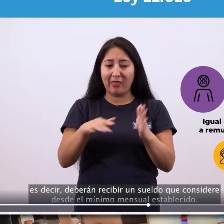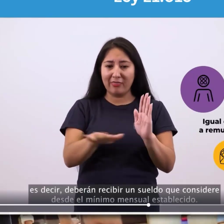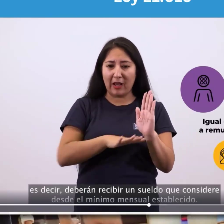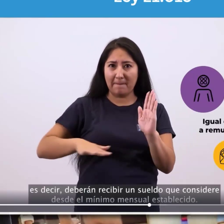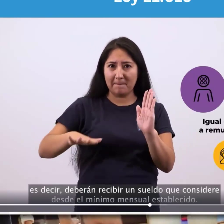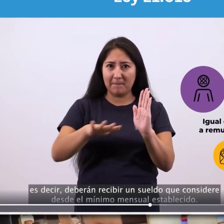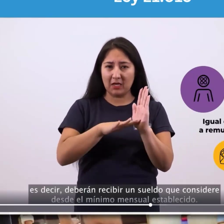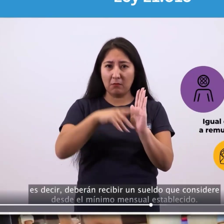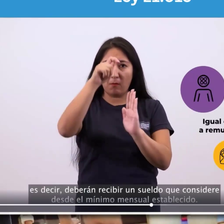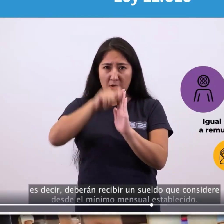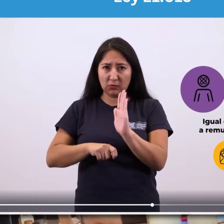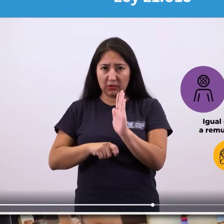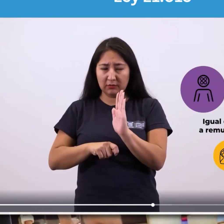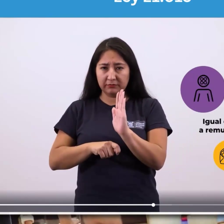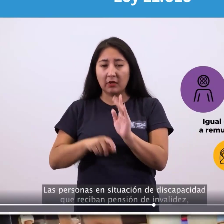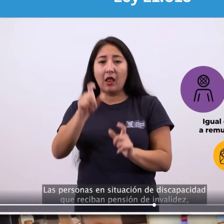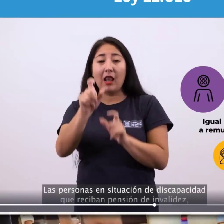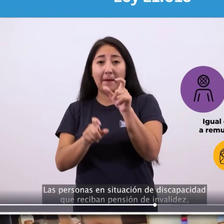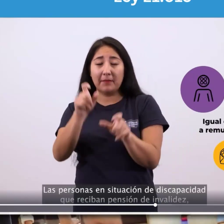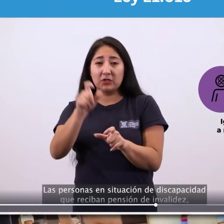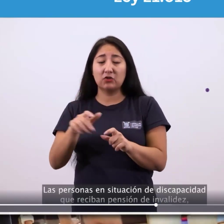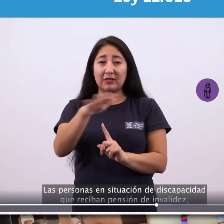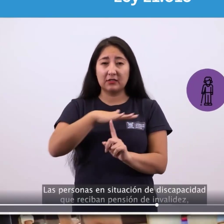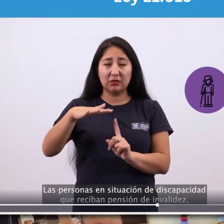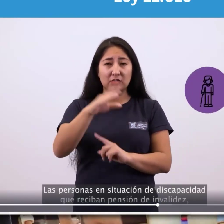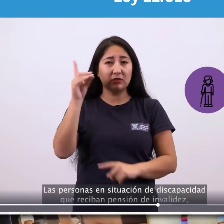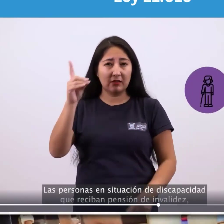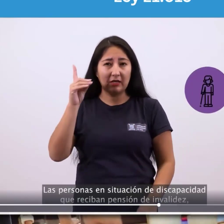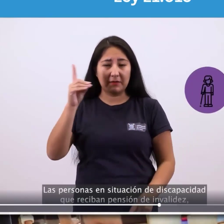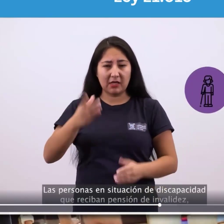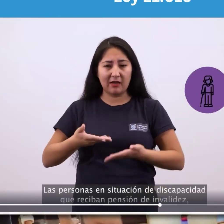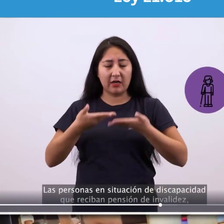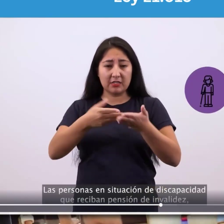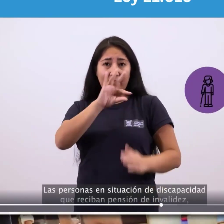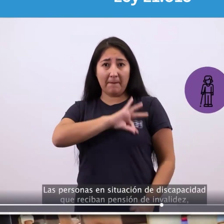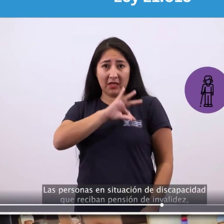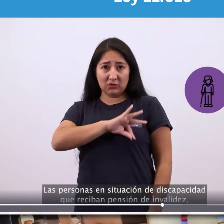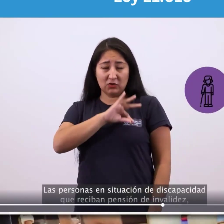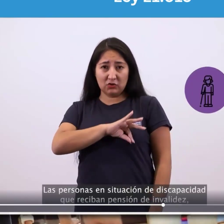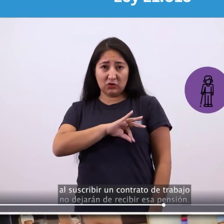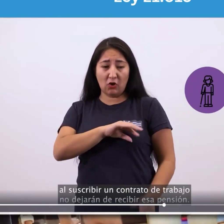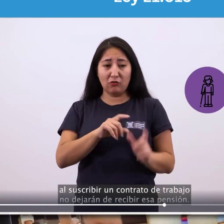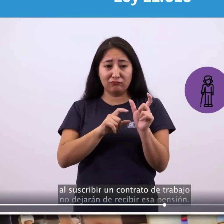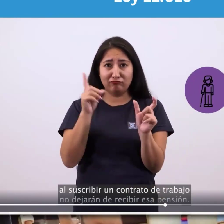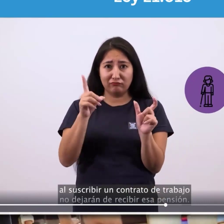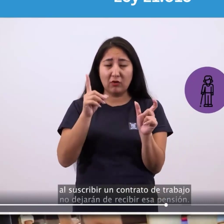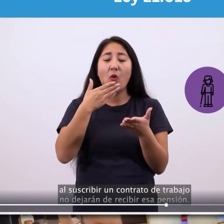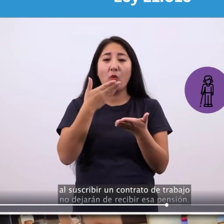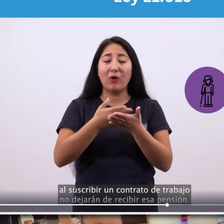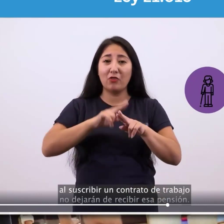el mínimo mensual establecido. Las personas en situación de discapacidad que reciban pensión de invalidez al suscribir un contrato de